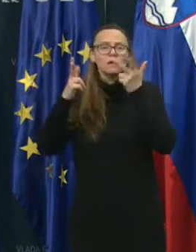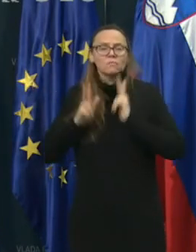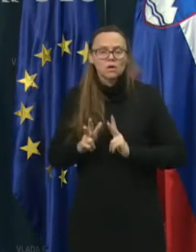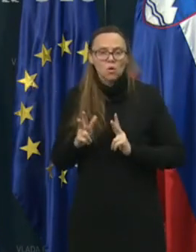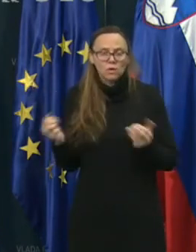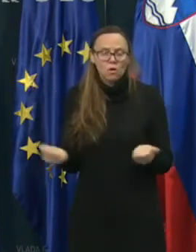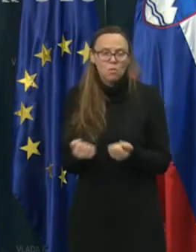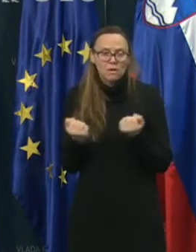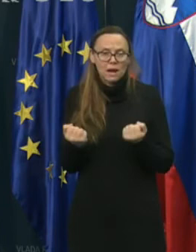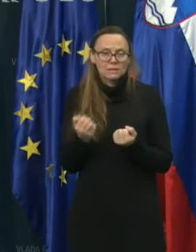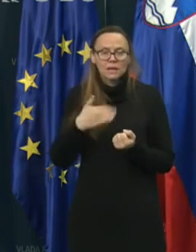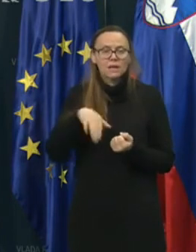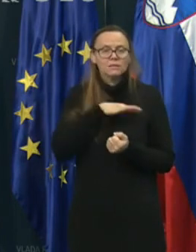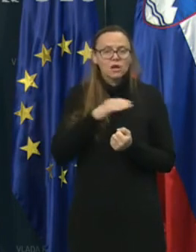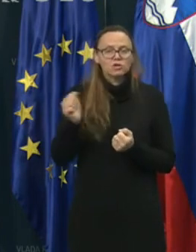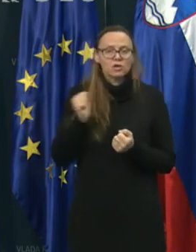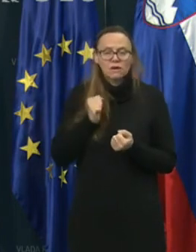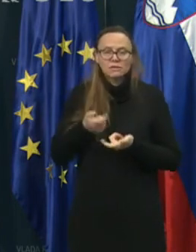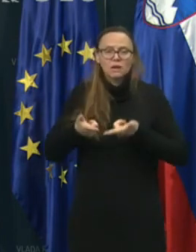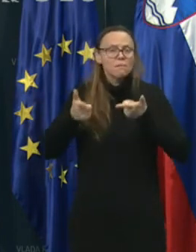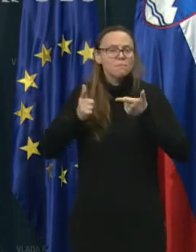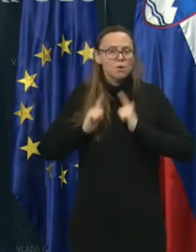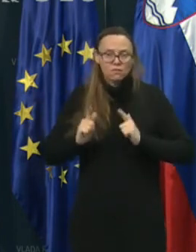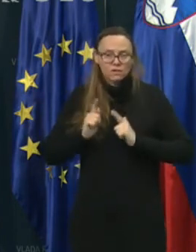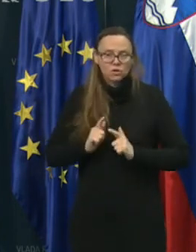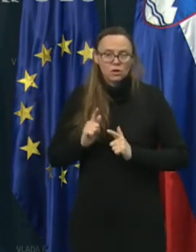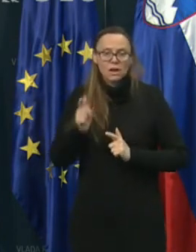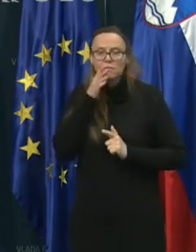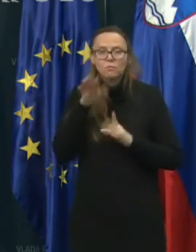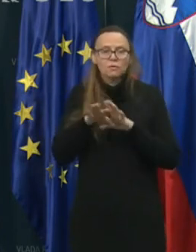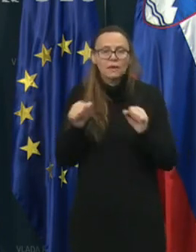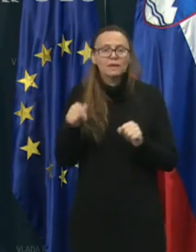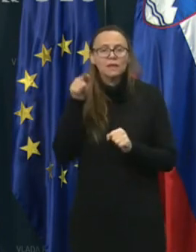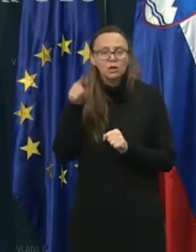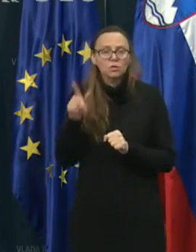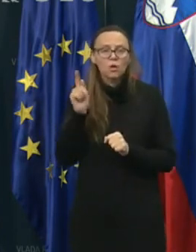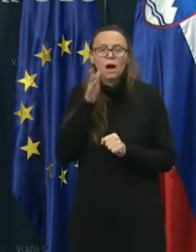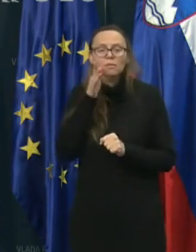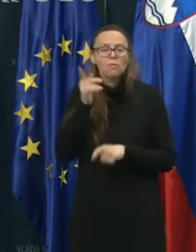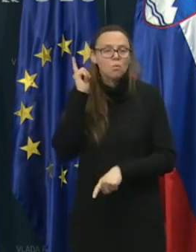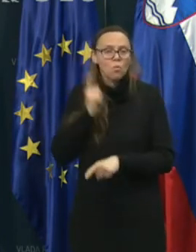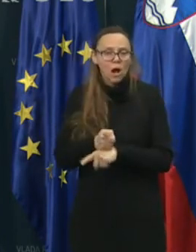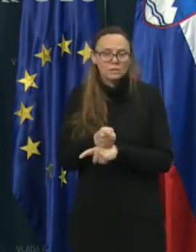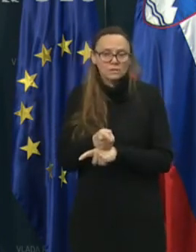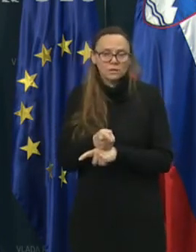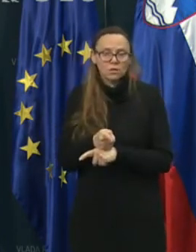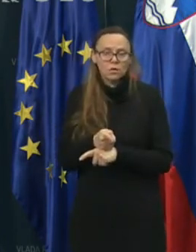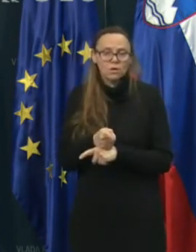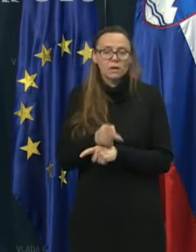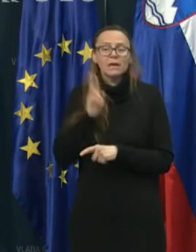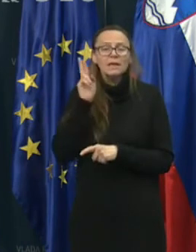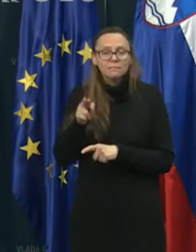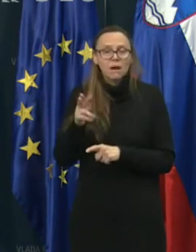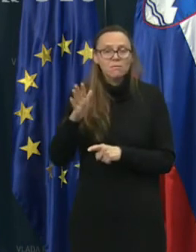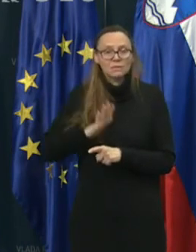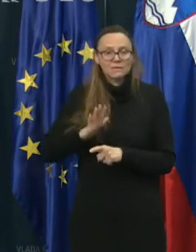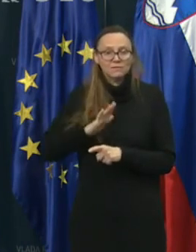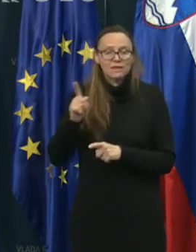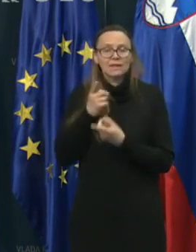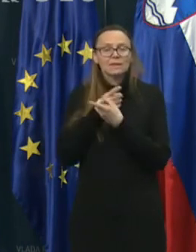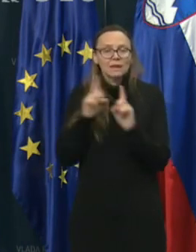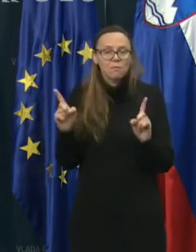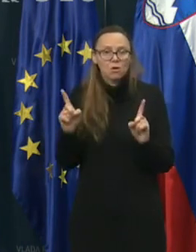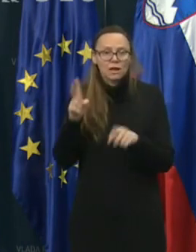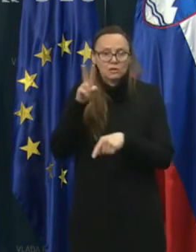operacijah. Naša vojska je profesionalna in bo storila to, kar ji bo ukazano. Imamo civilni in